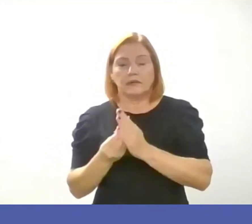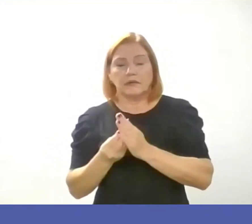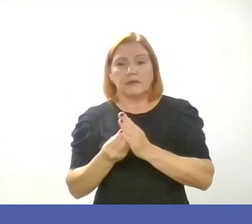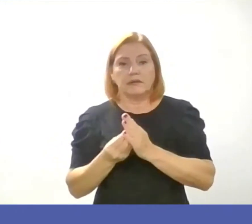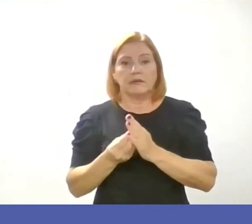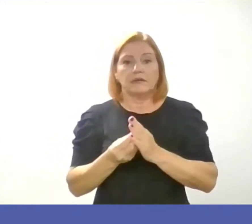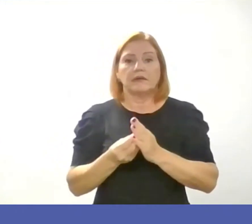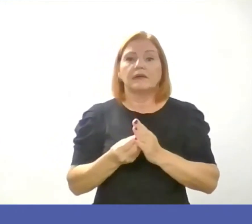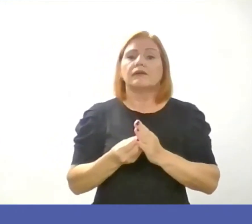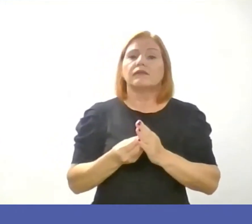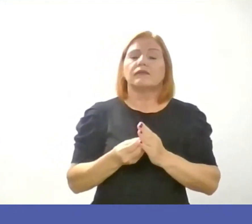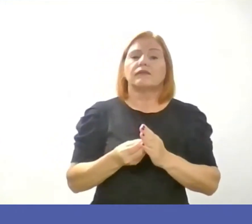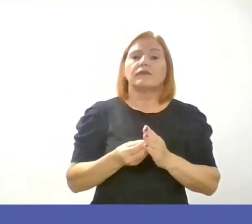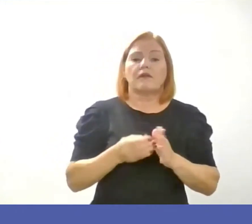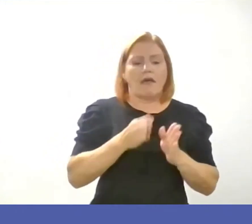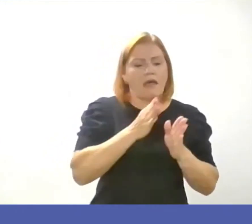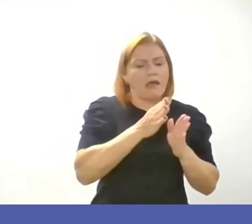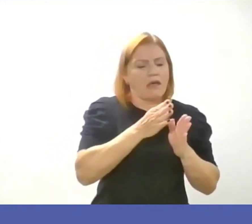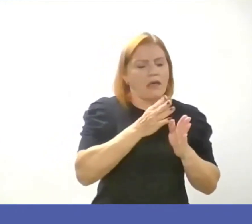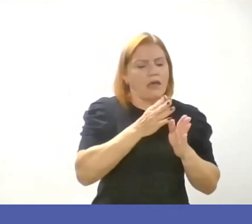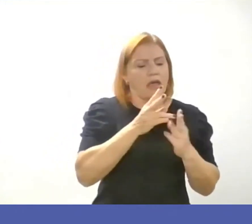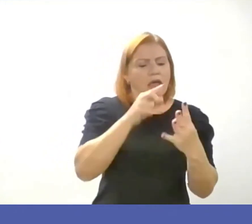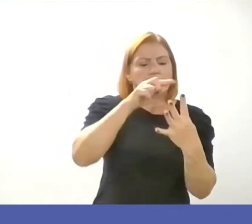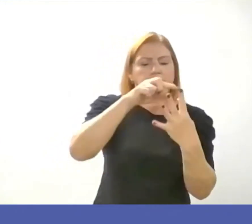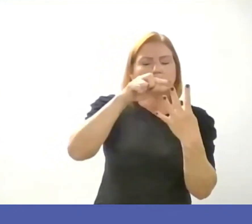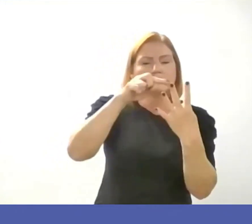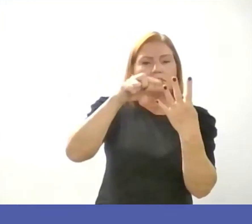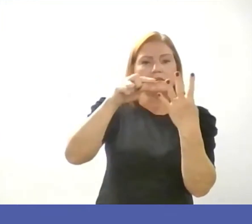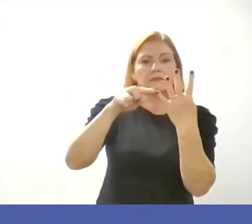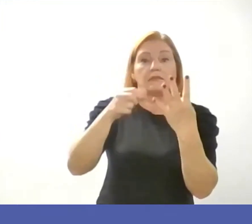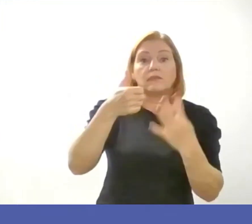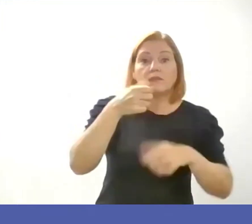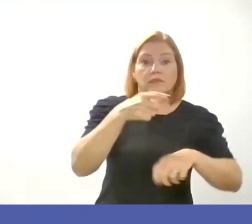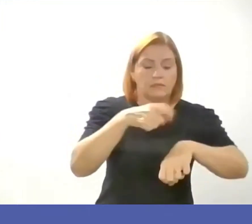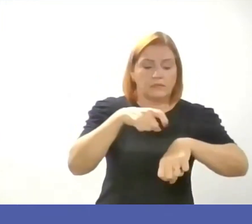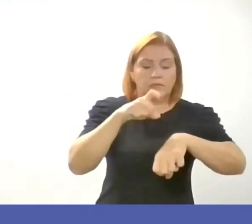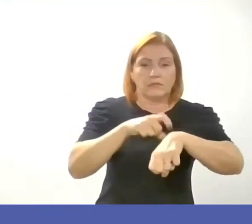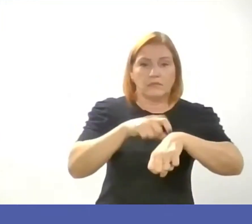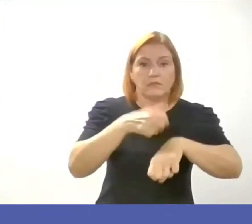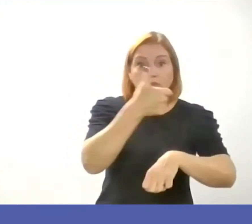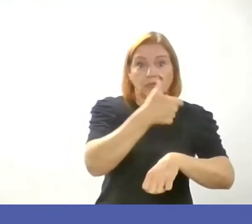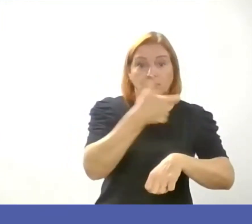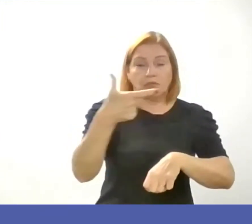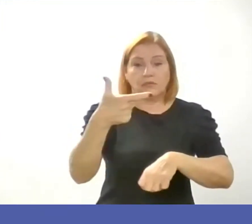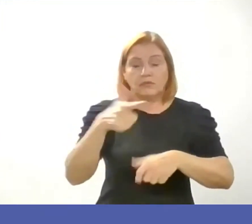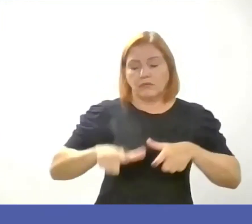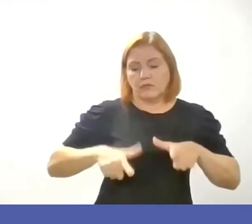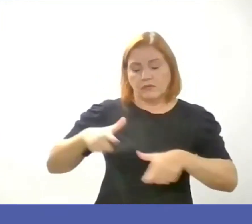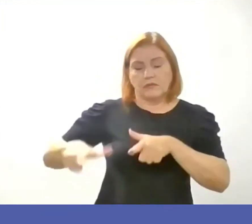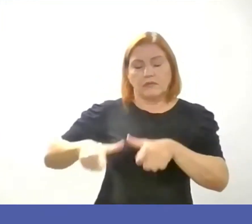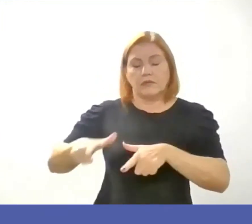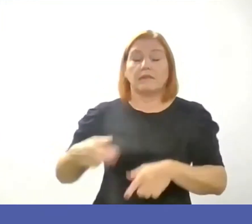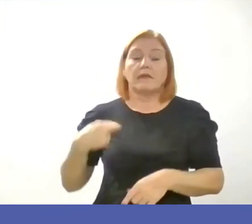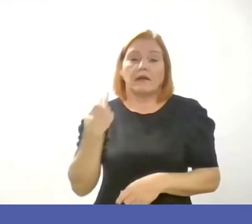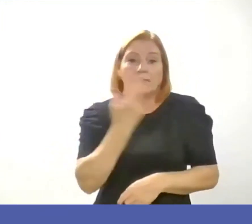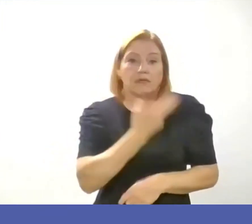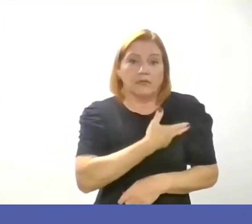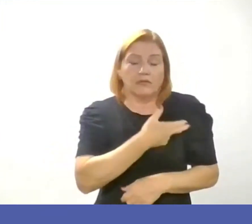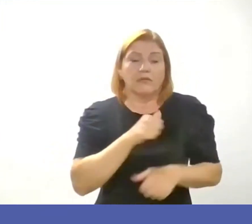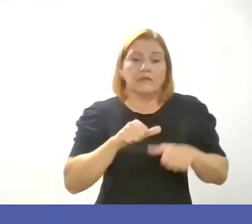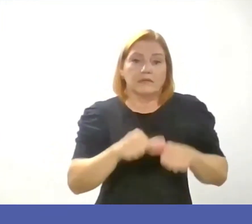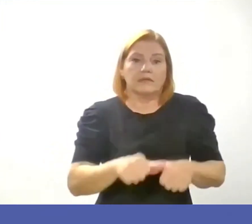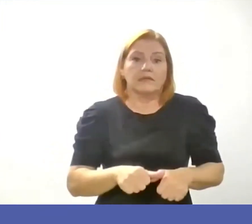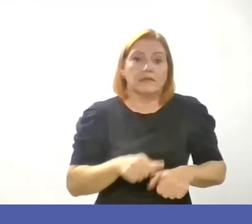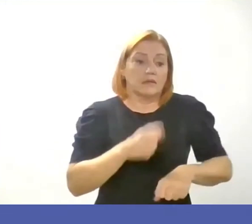Nós estamos na era da igreja. Desde que o Messias foi sacrificado, a morte